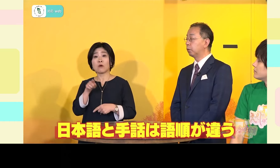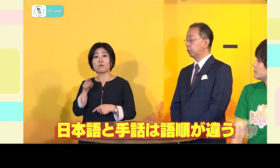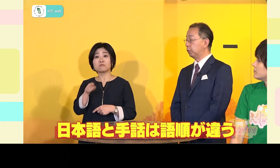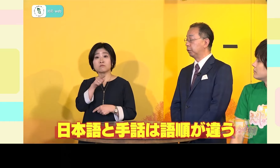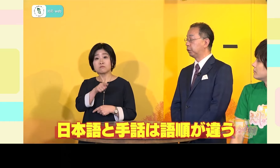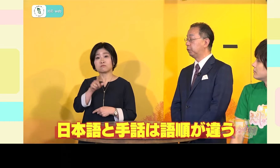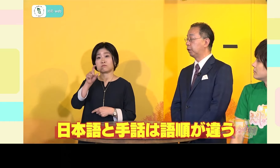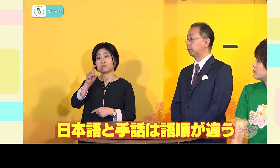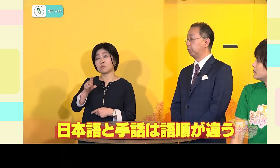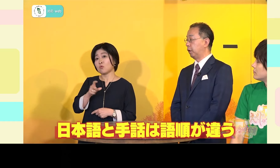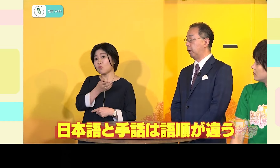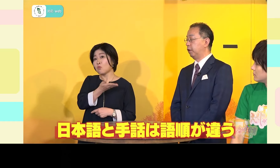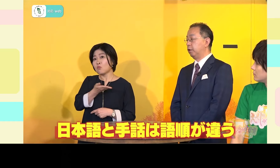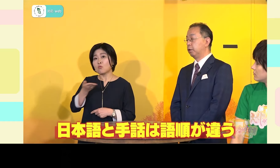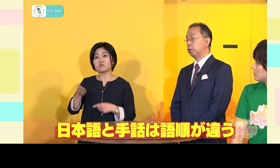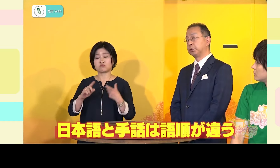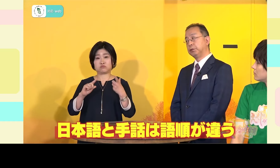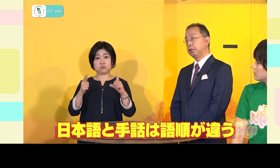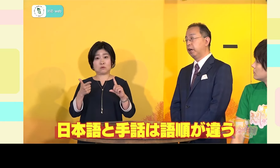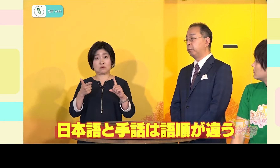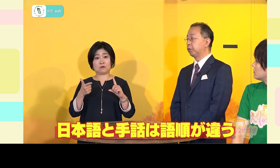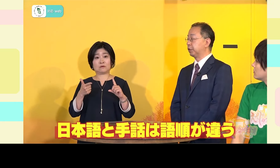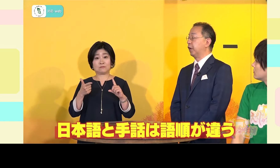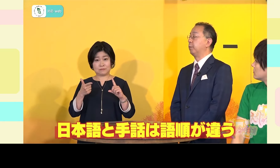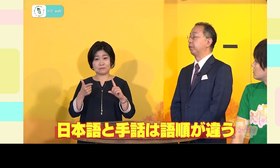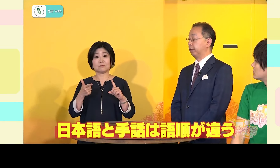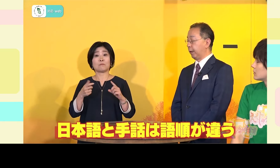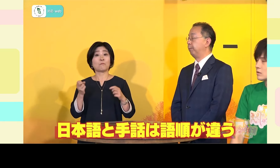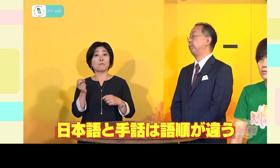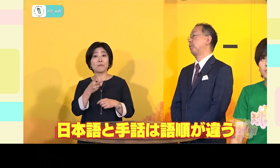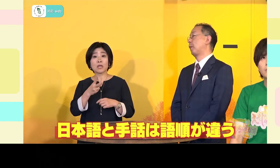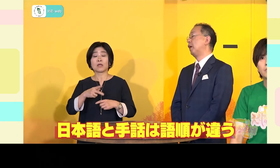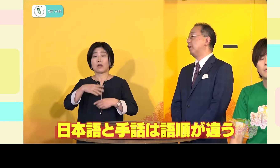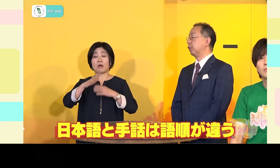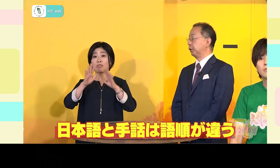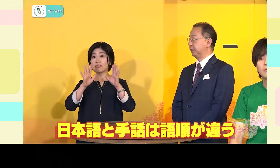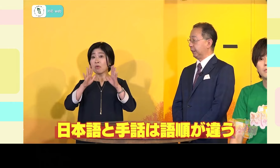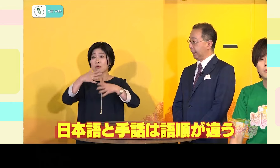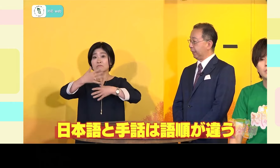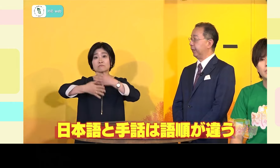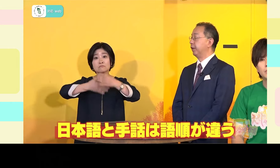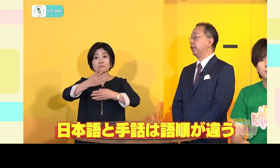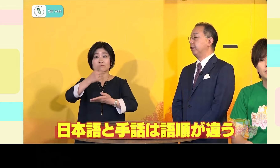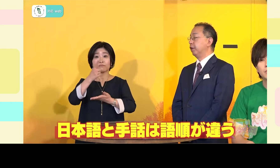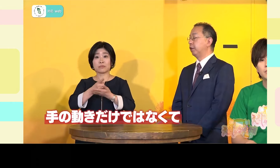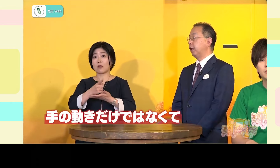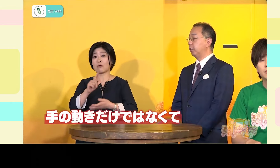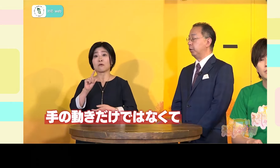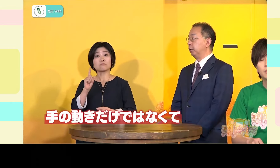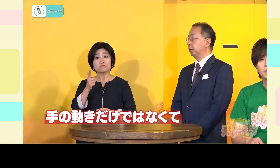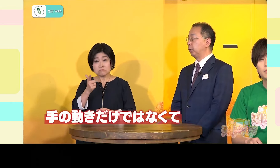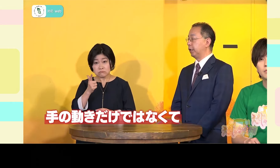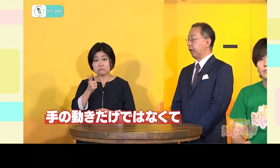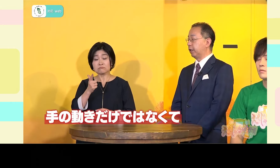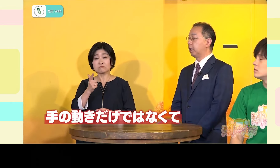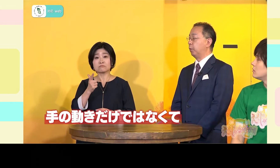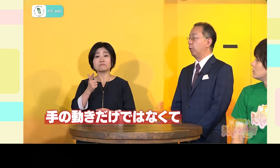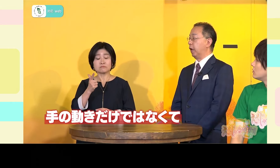と手話とは語順がまず違いますね。そして手の動きだけでもなく